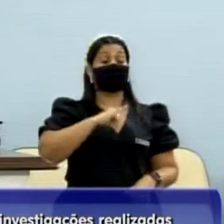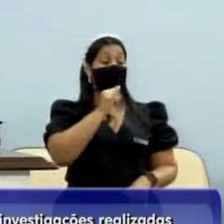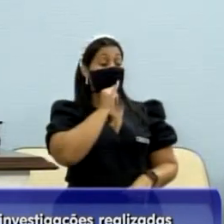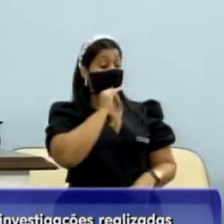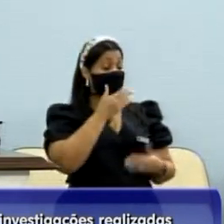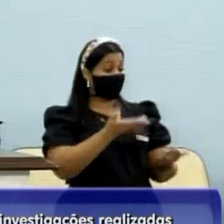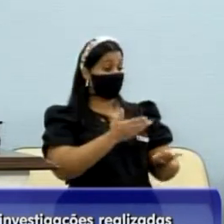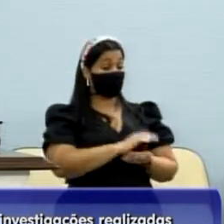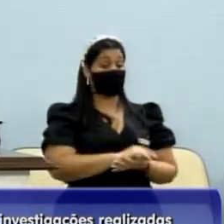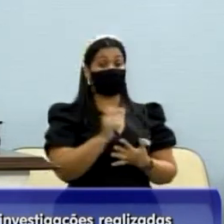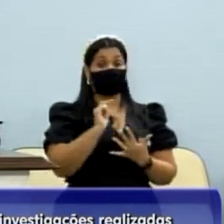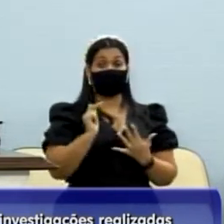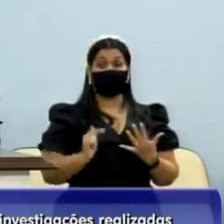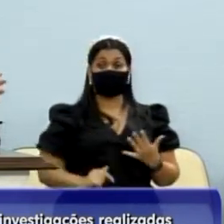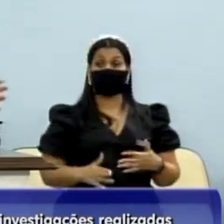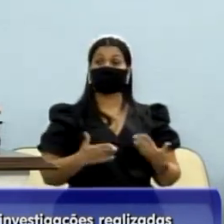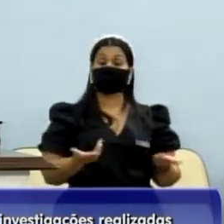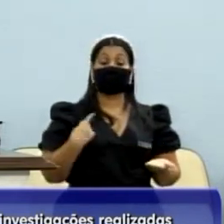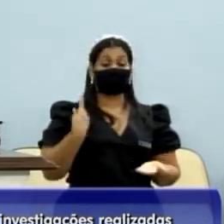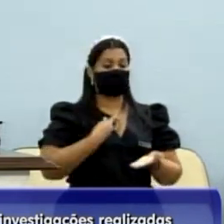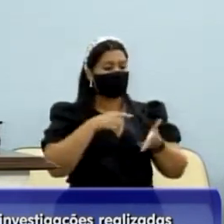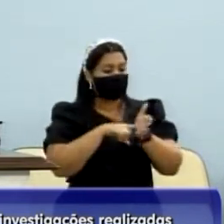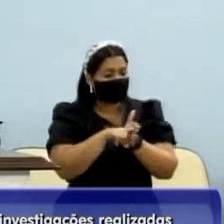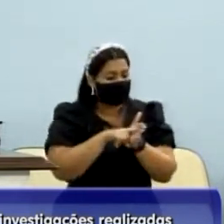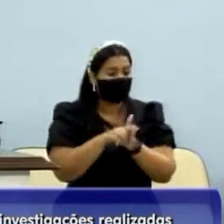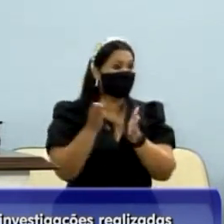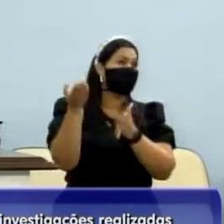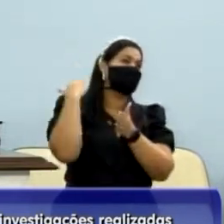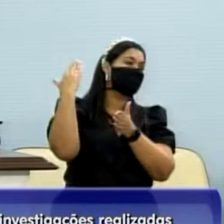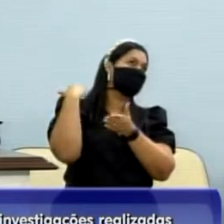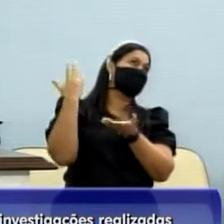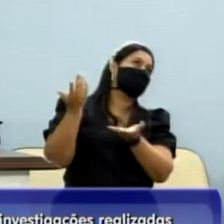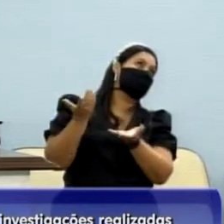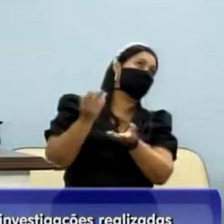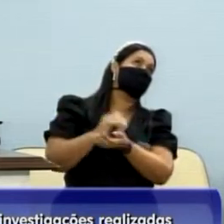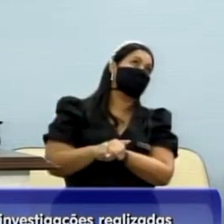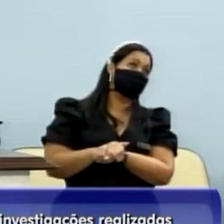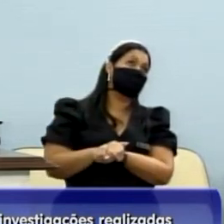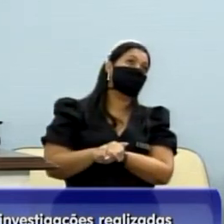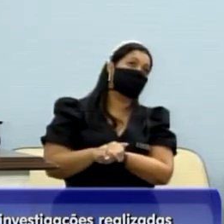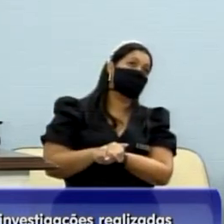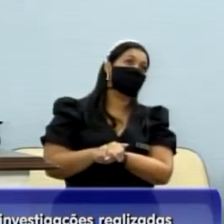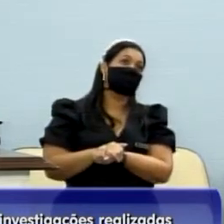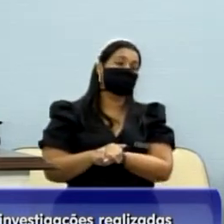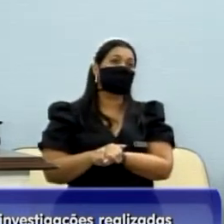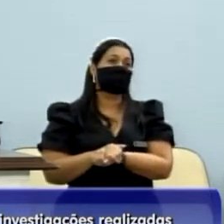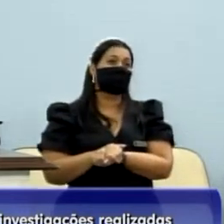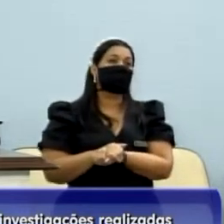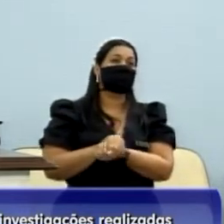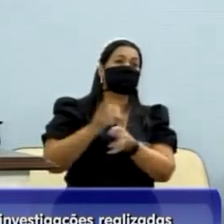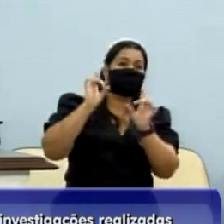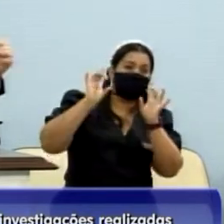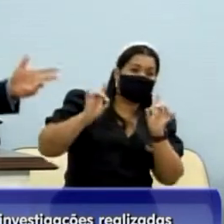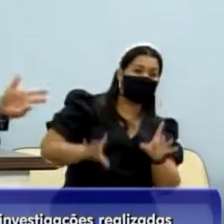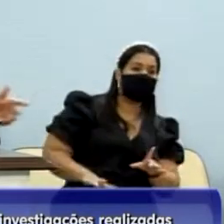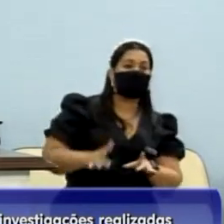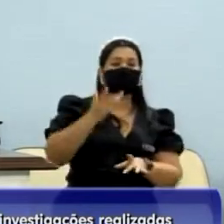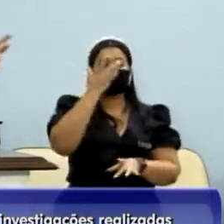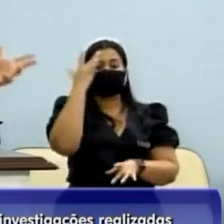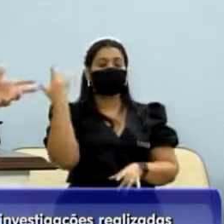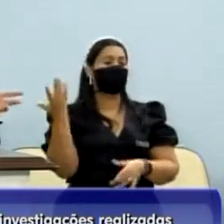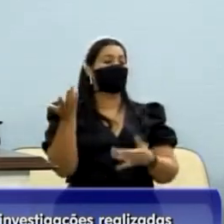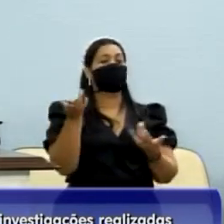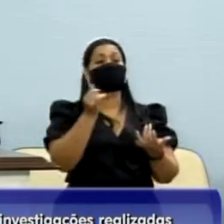exemplos disso. Nós estamos investigando desde denúncia de privilégios de funcionários